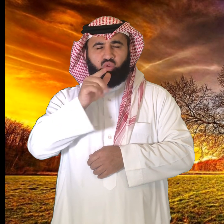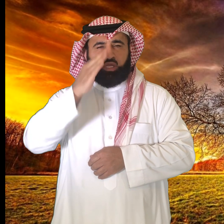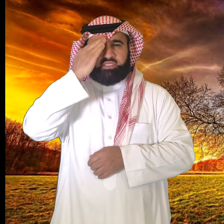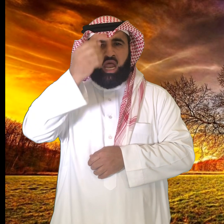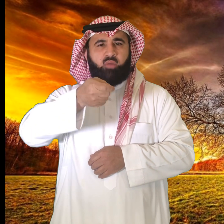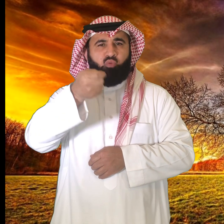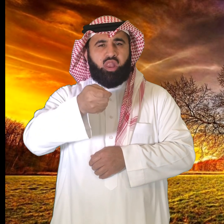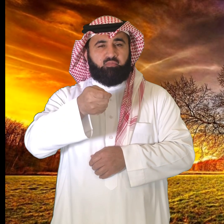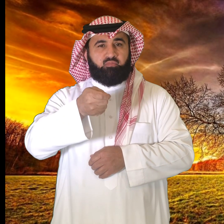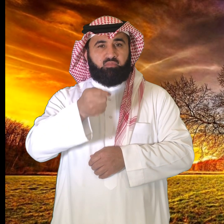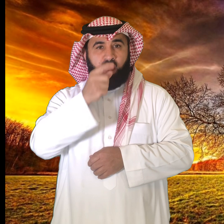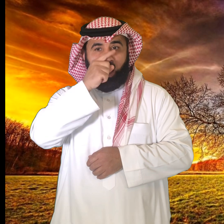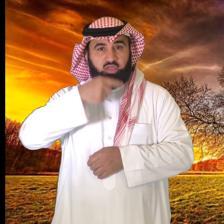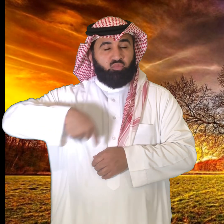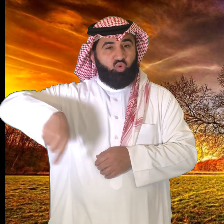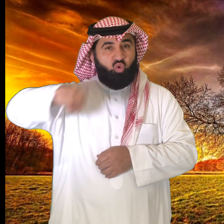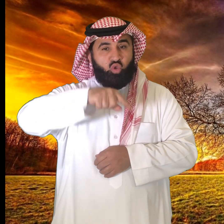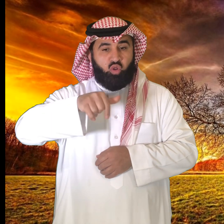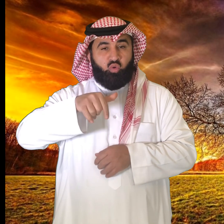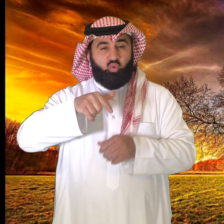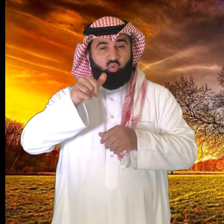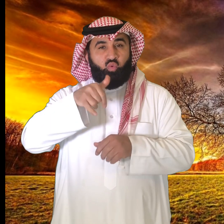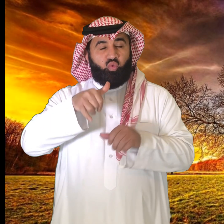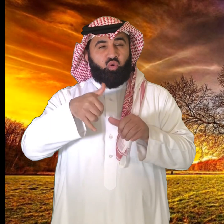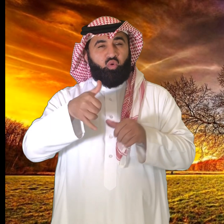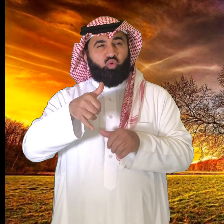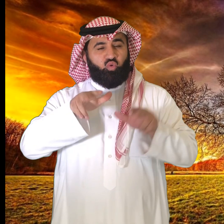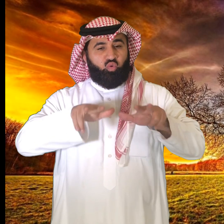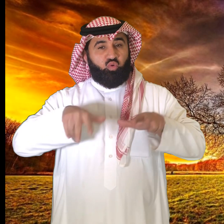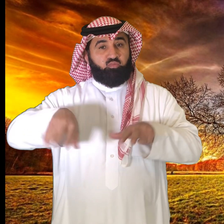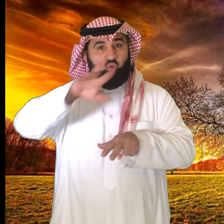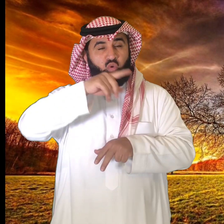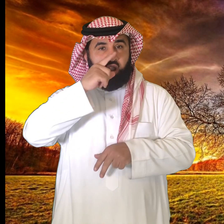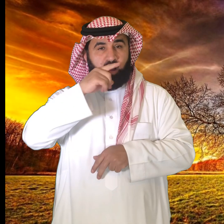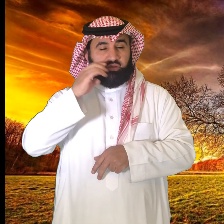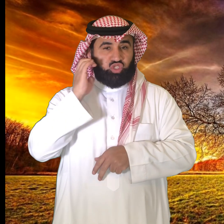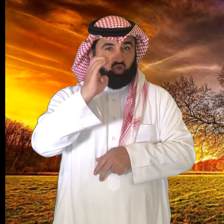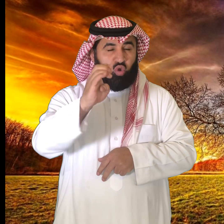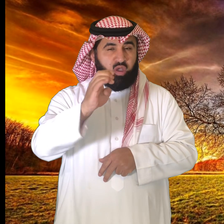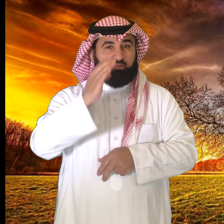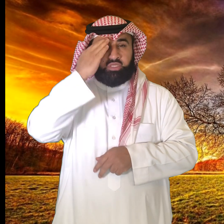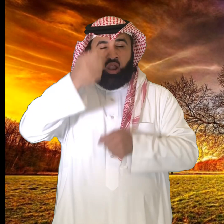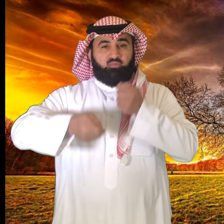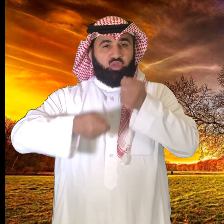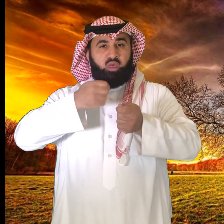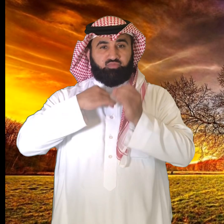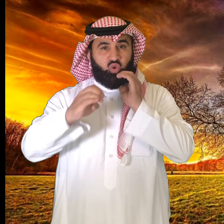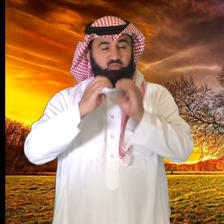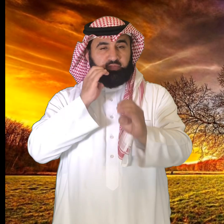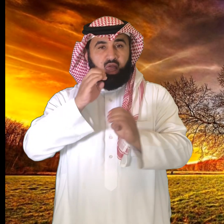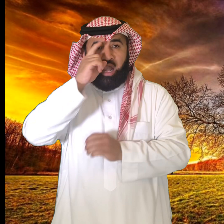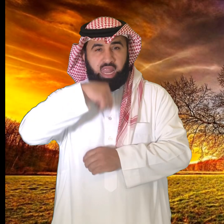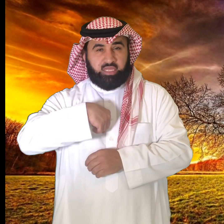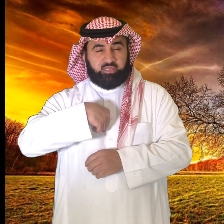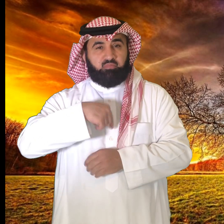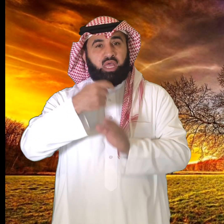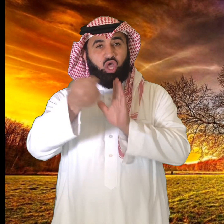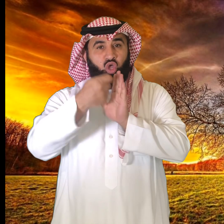أحد مشاركين السلام، هل يلزم جميع المنسوب المشتركين في هذه المجموعة أن يردوا عليه السلام، وهل يلزم